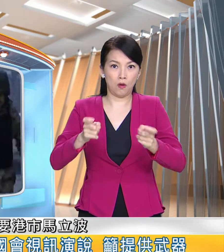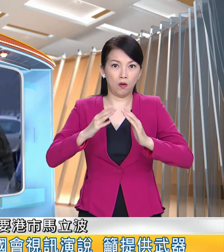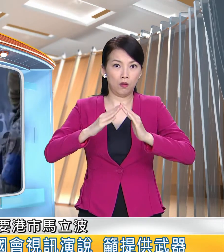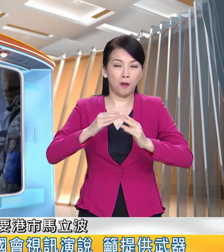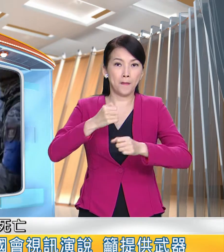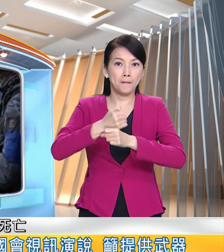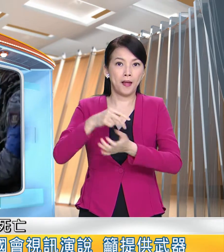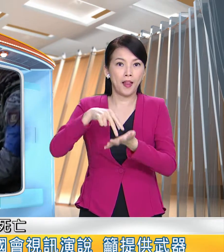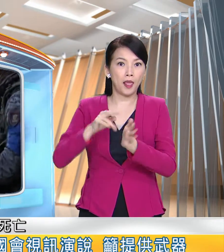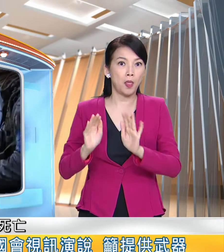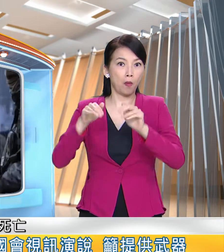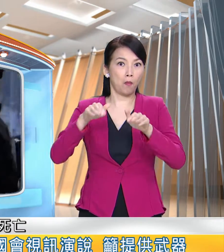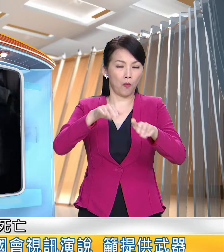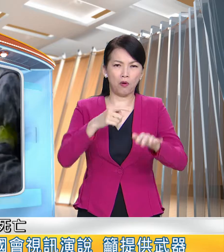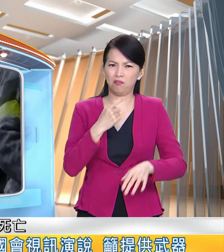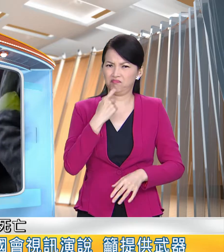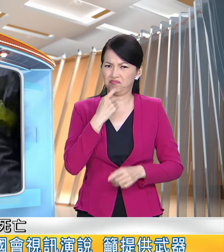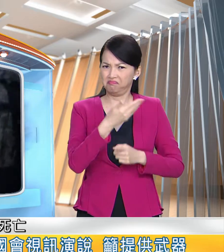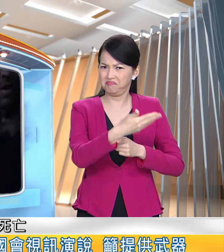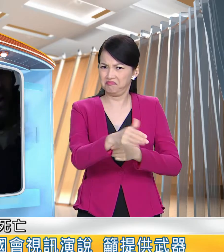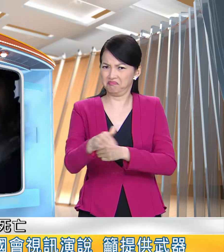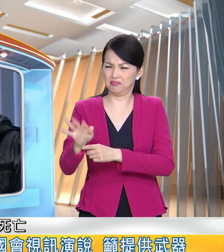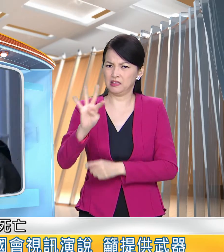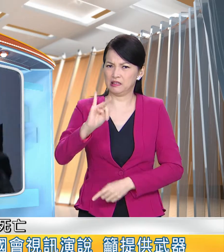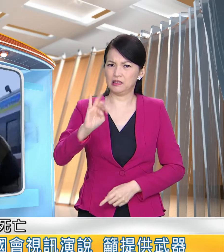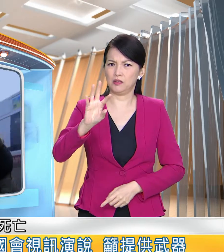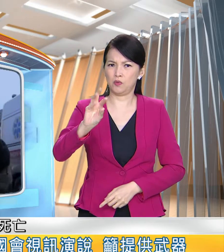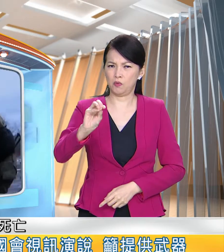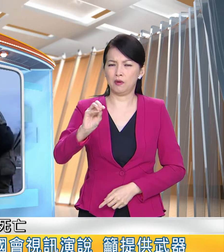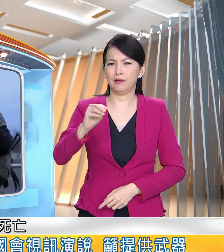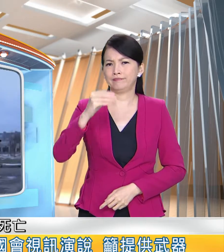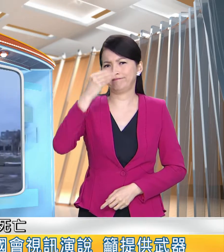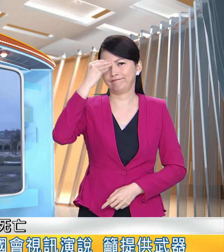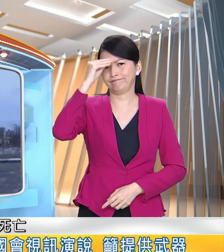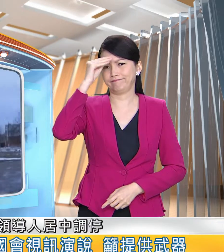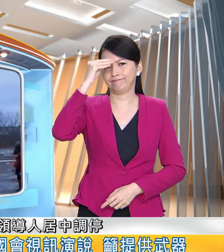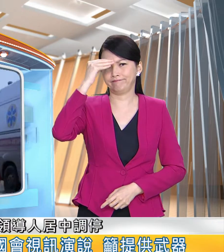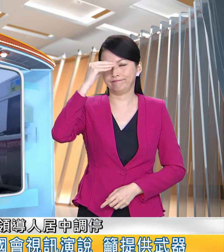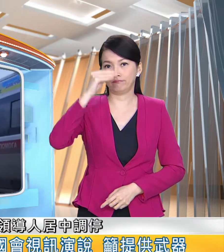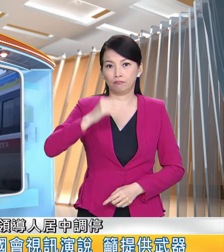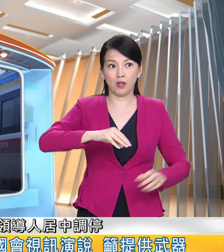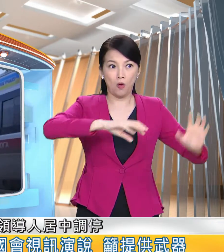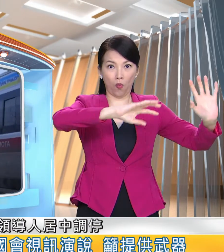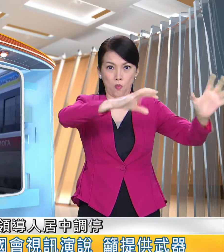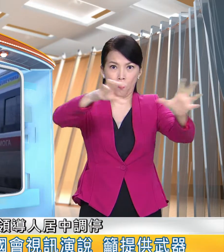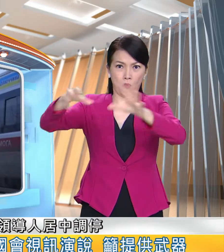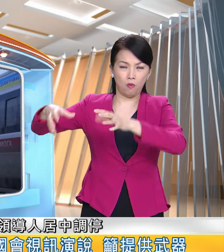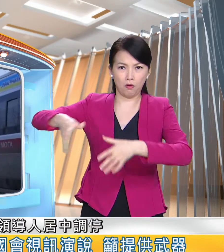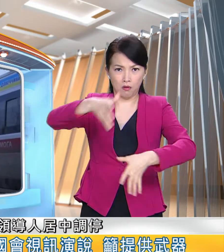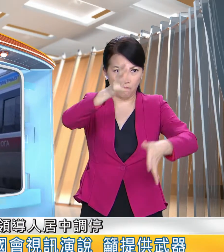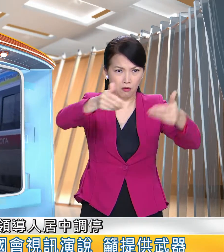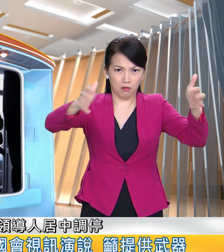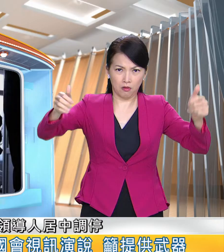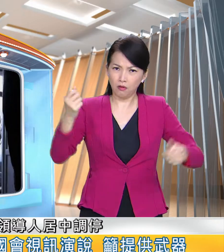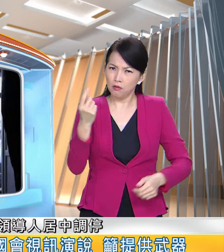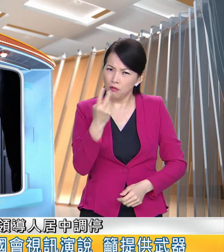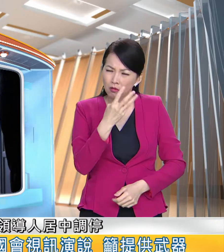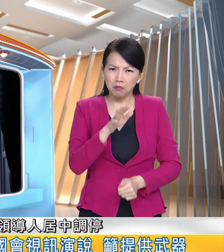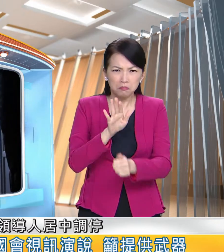能已经有数万人死亡。国际社会有部分领导人居中调停，